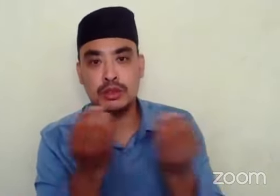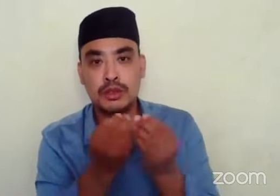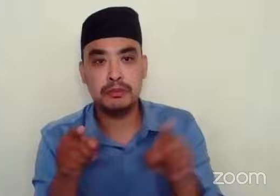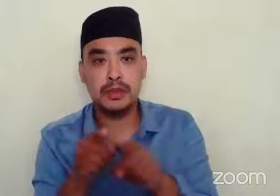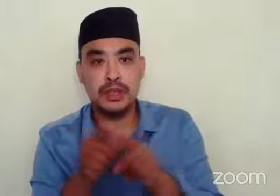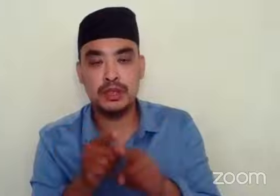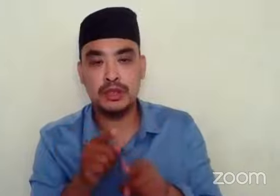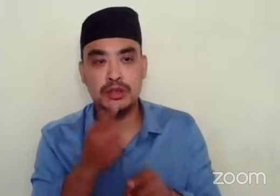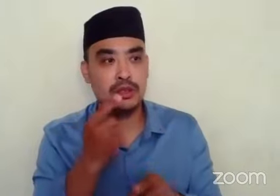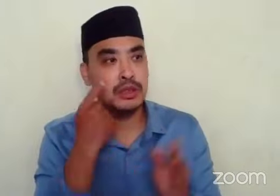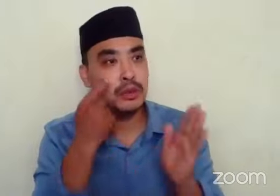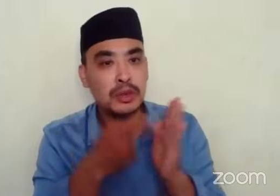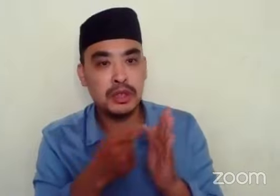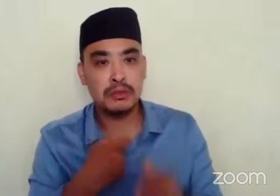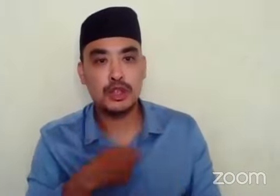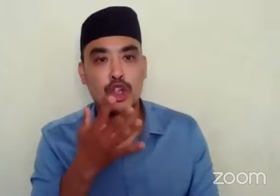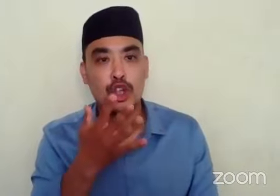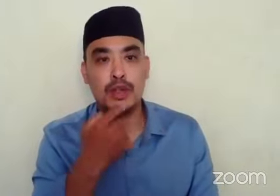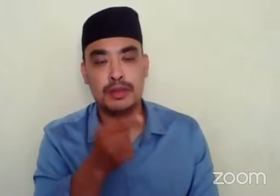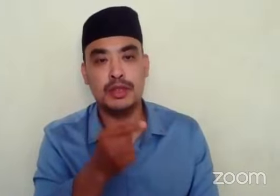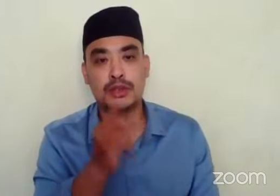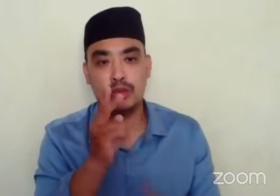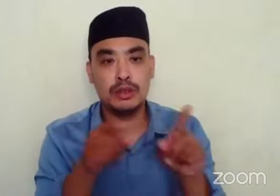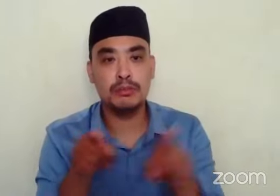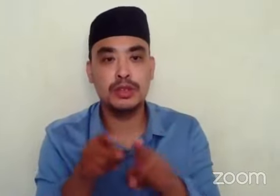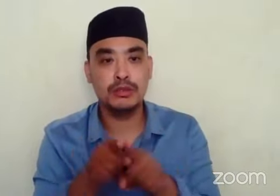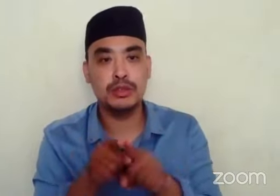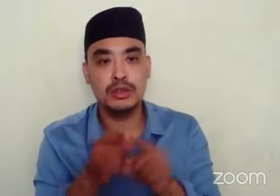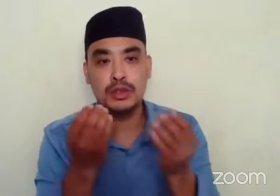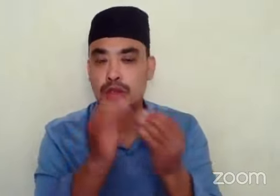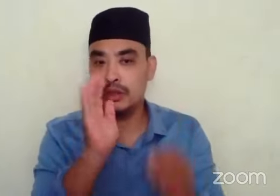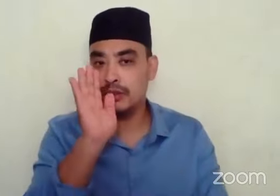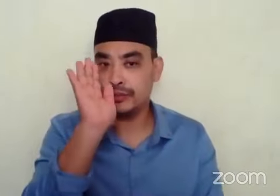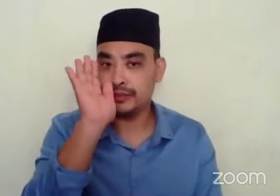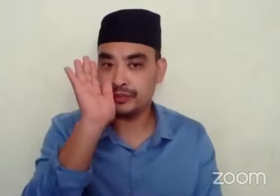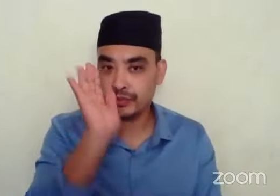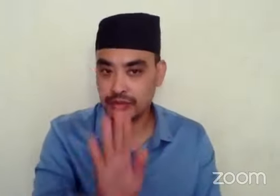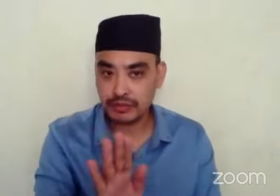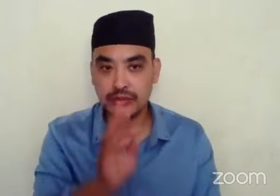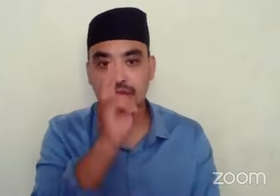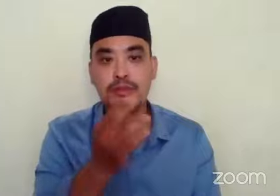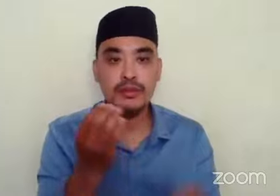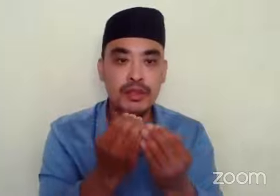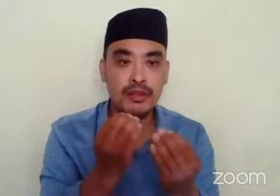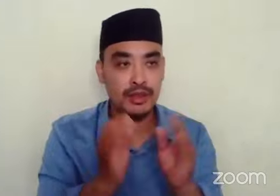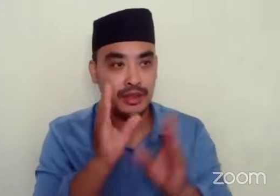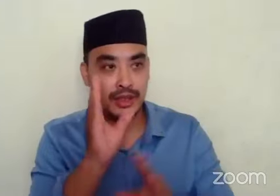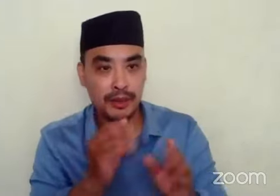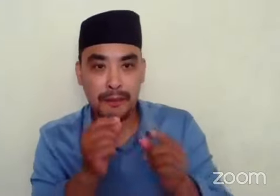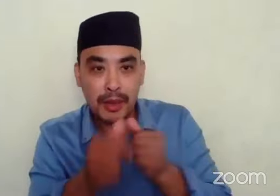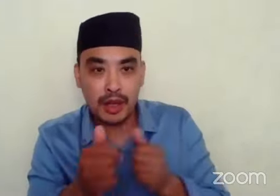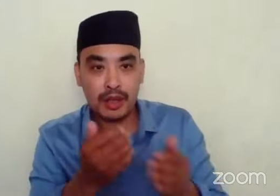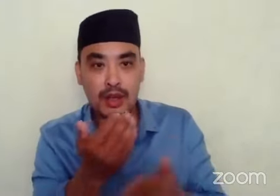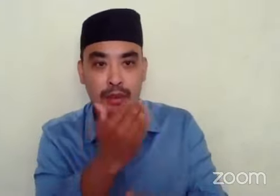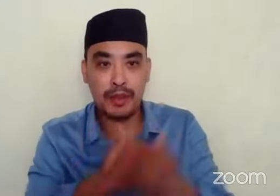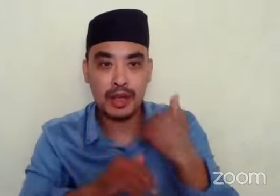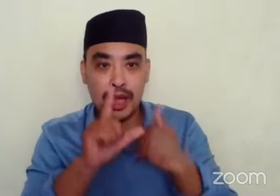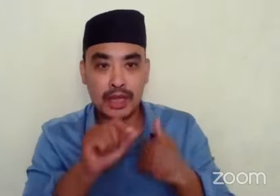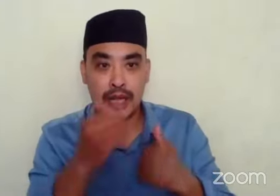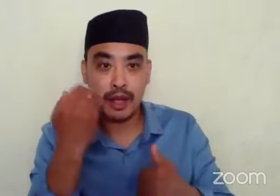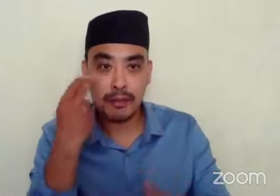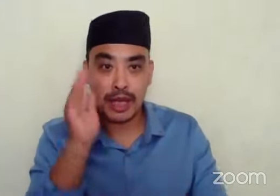कुण्ठाहरू बोक्ने अनि मसँग छैन भन्ने खालको कुराहरू चाहिँ गर्छन्। अनि त्यस्तै गरेर यदि कोही भर्खरै अपाङ्गता भएका छन् भने